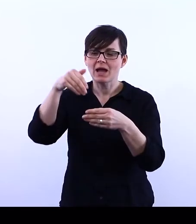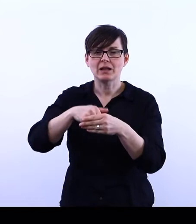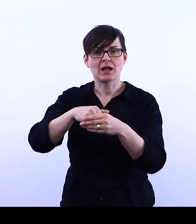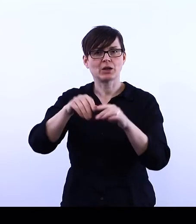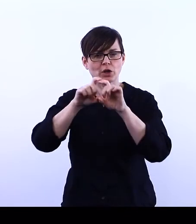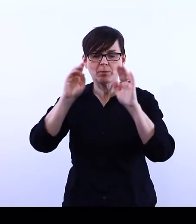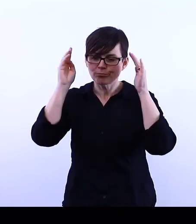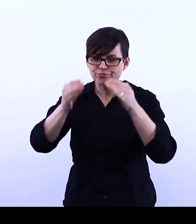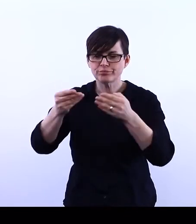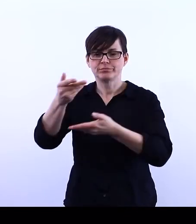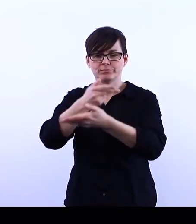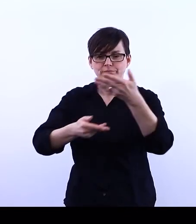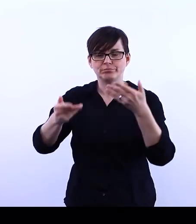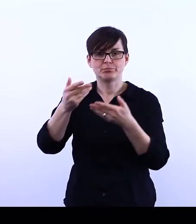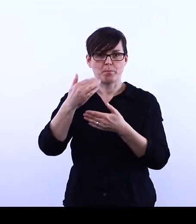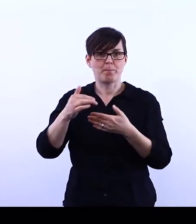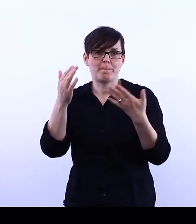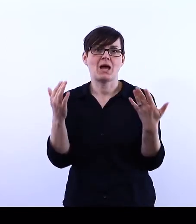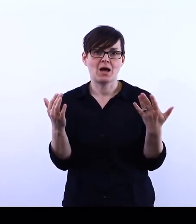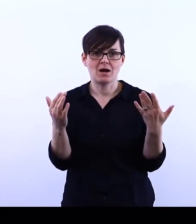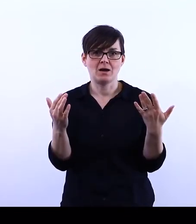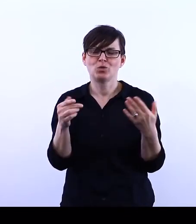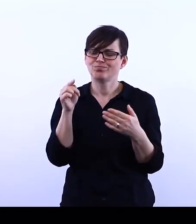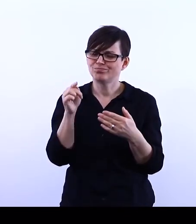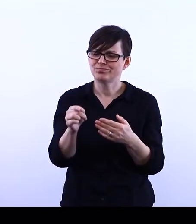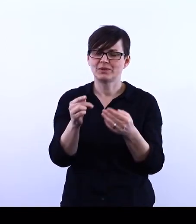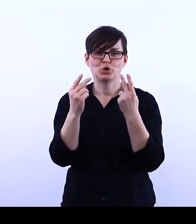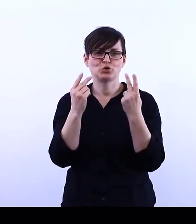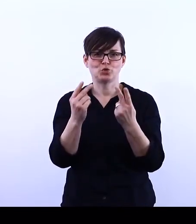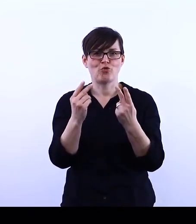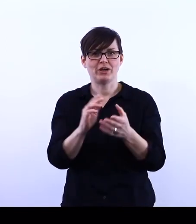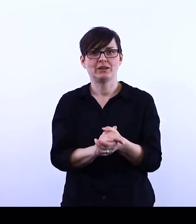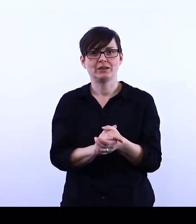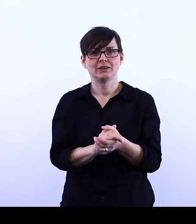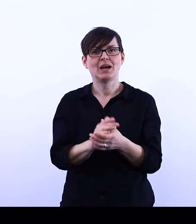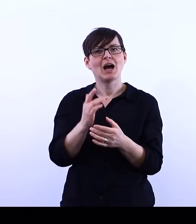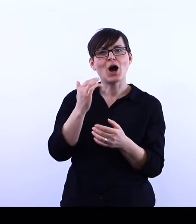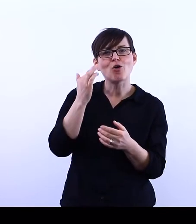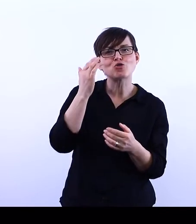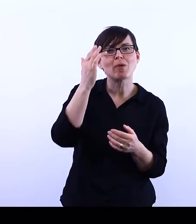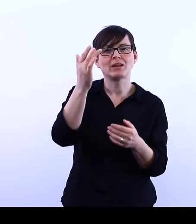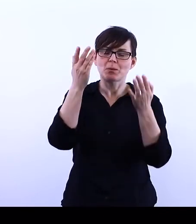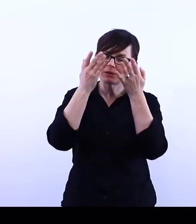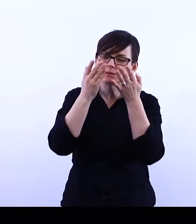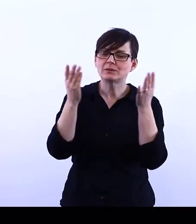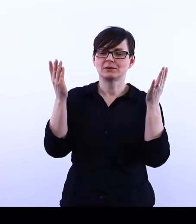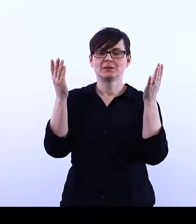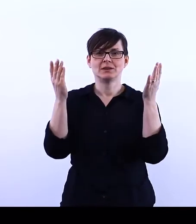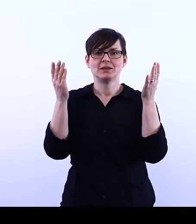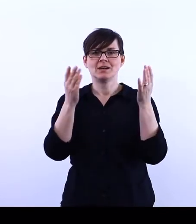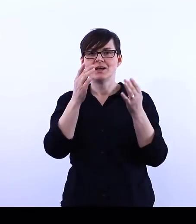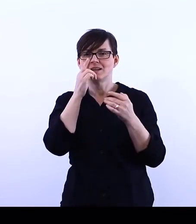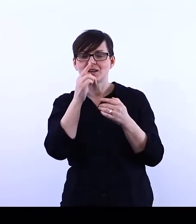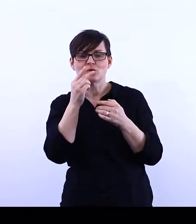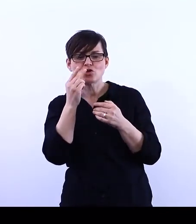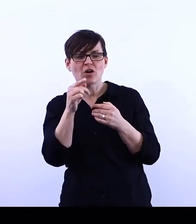diskutieren. Und das ist, glaube ich, auch das, was total wichtig ist, dass wir irgendwann auch mal darüber hinaus, also nicht nur irgendwie meckern,